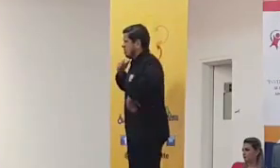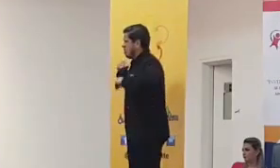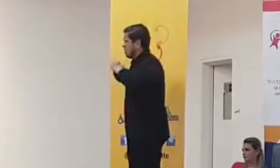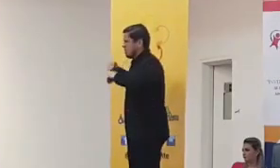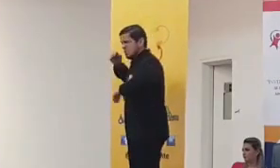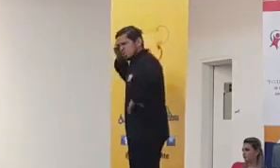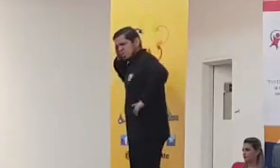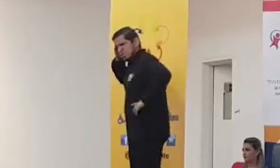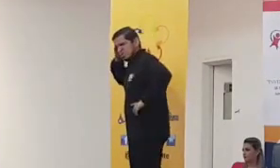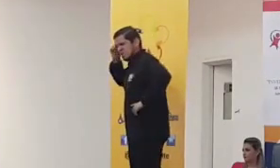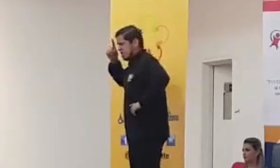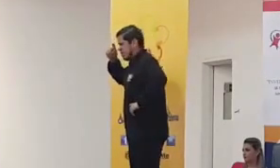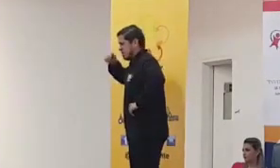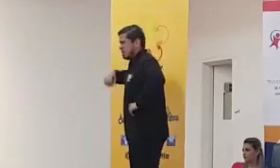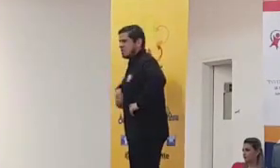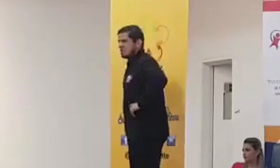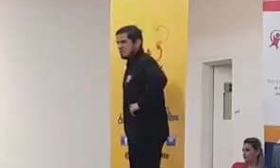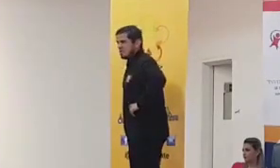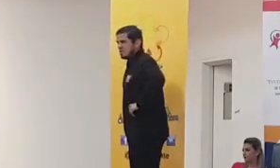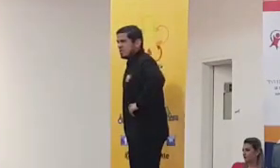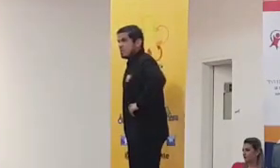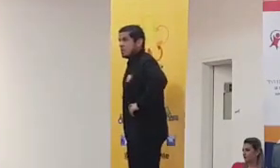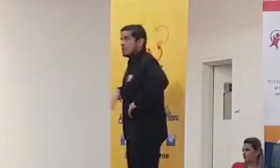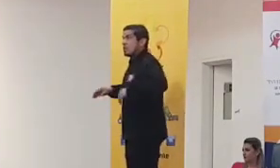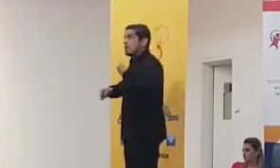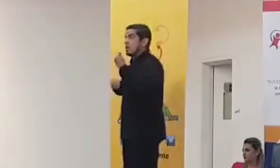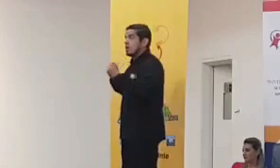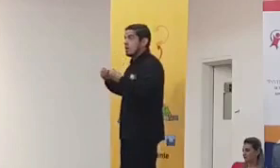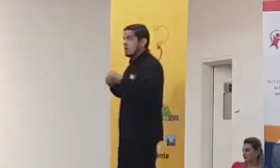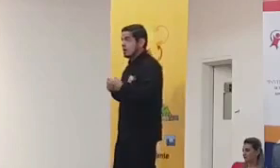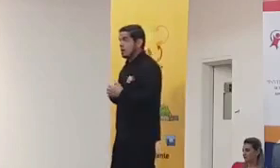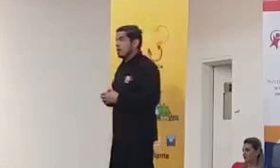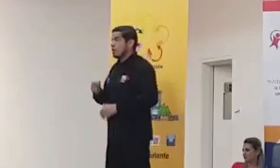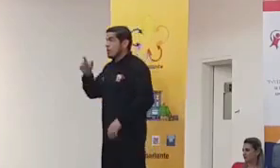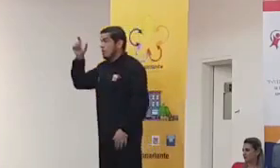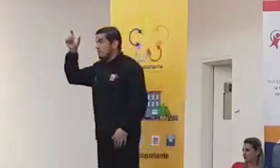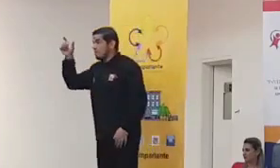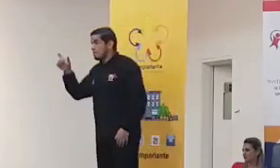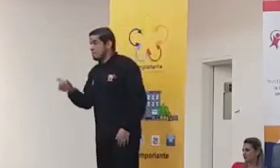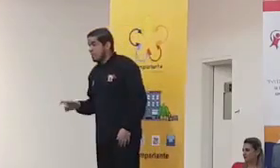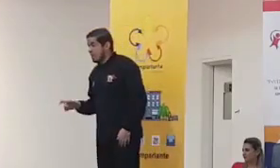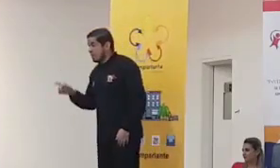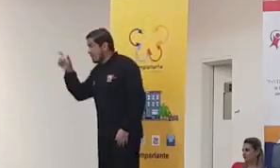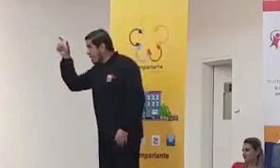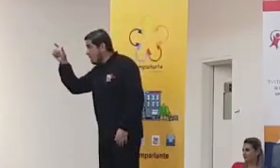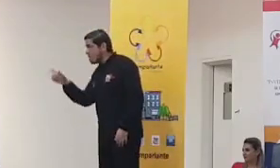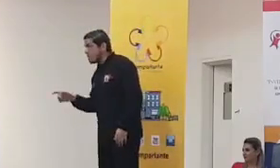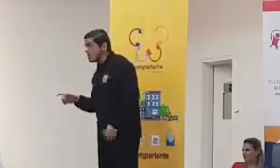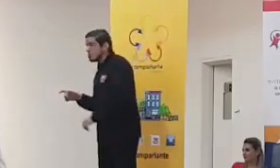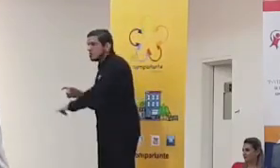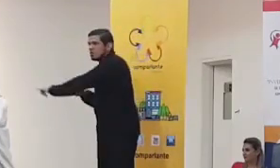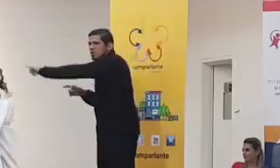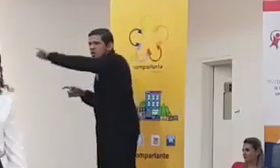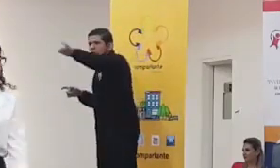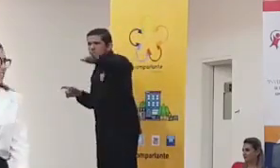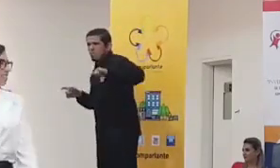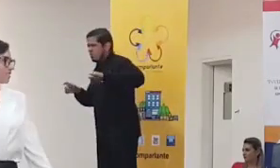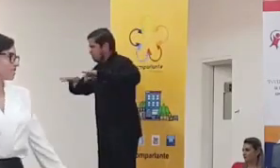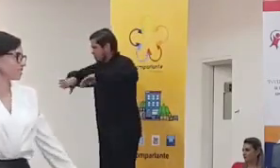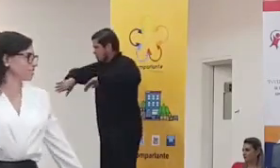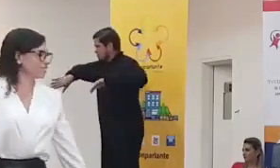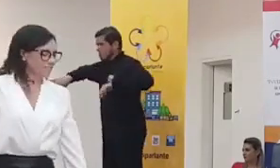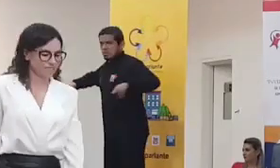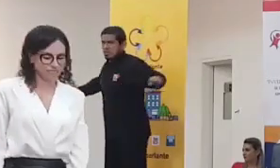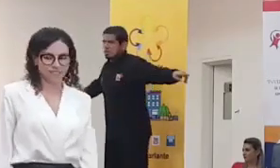diverso, a un grupo en el que había una persona que no entraba en el común denominador, y esa persona era